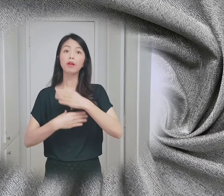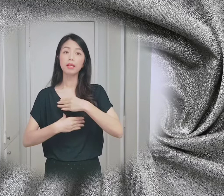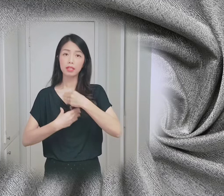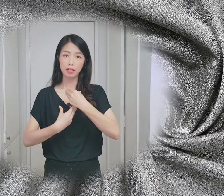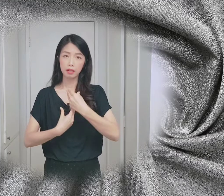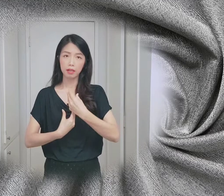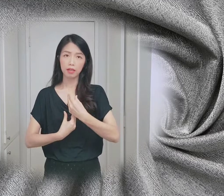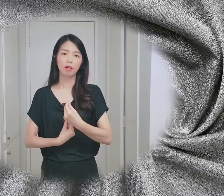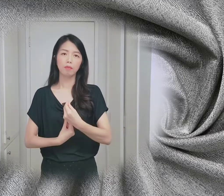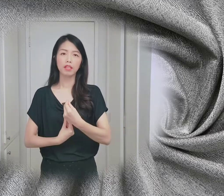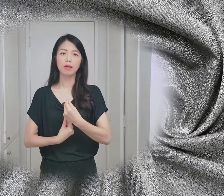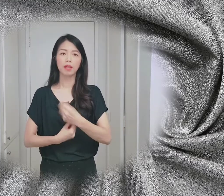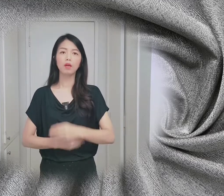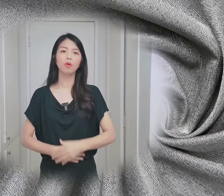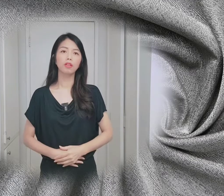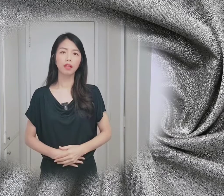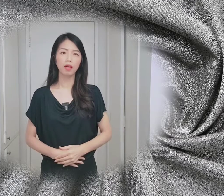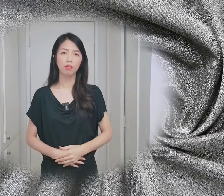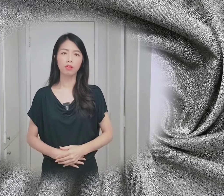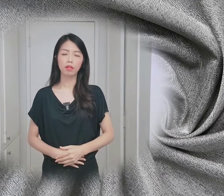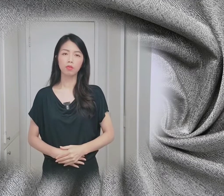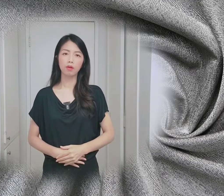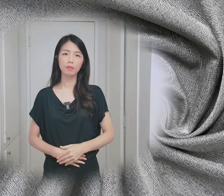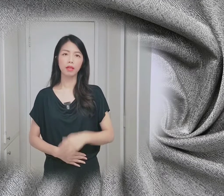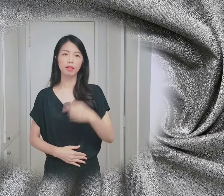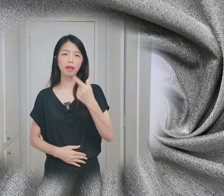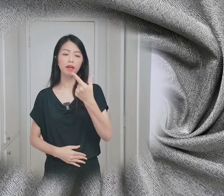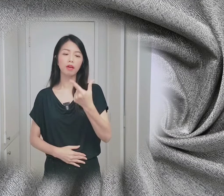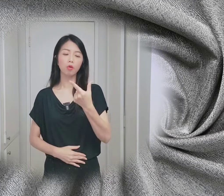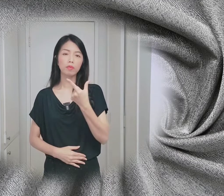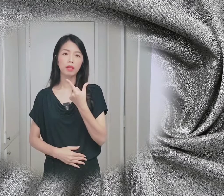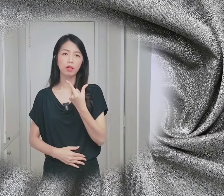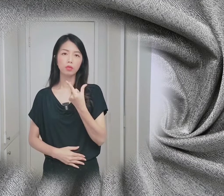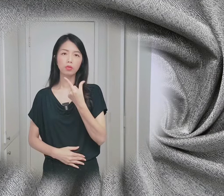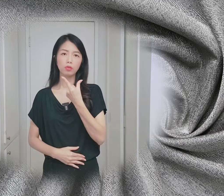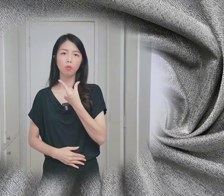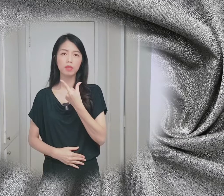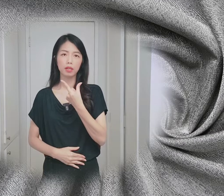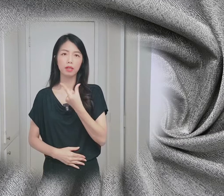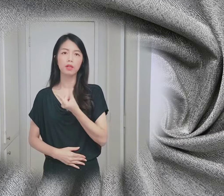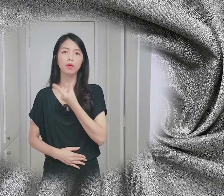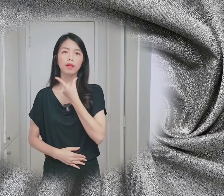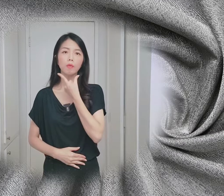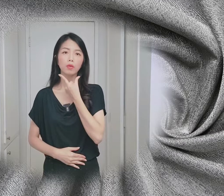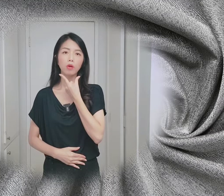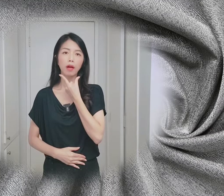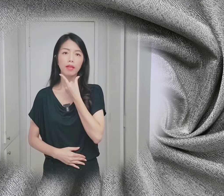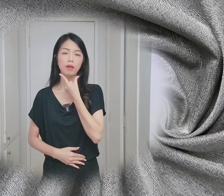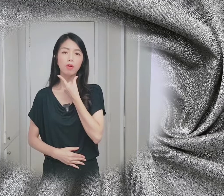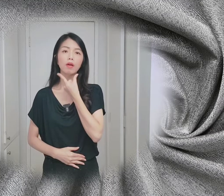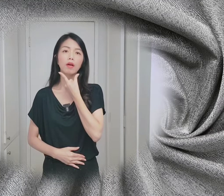발걸음이 편하시기를. 마지막에 원하다 라고 하는 뜻의 수어를 하시면 되는데, 검지하고 엄지를 이용해서 바로